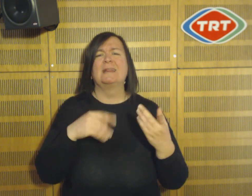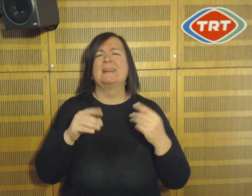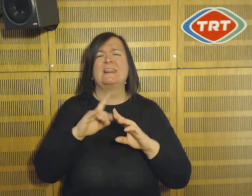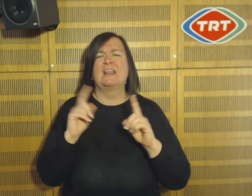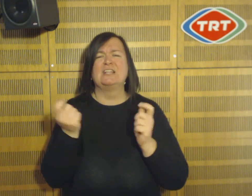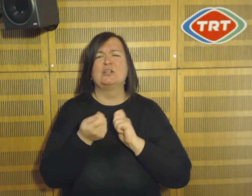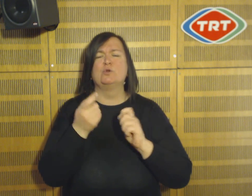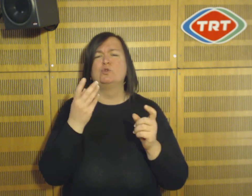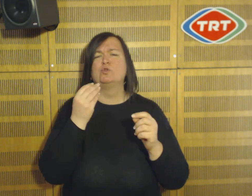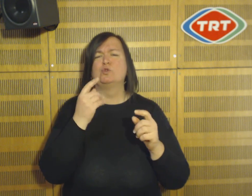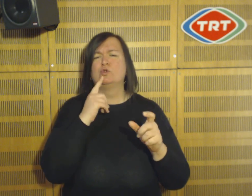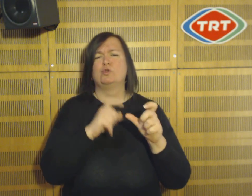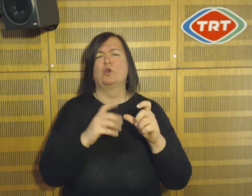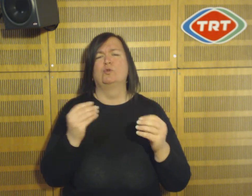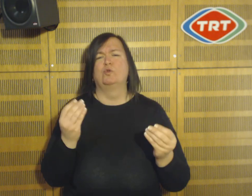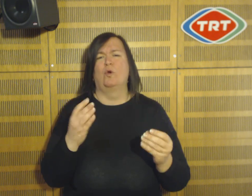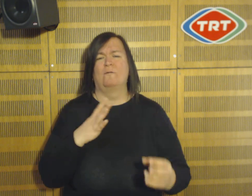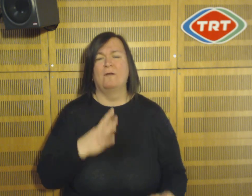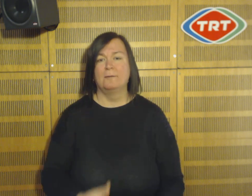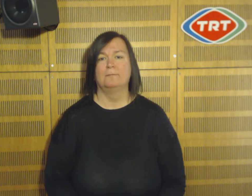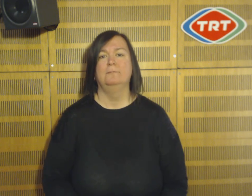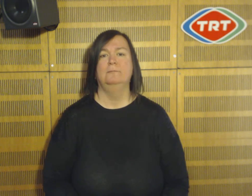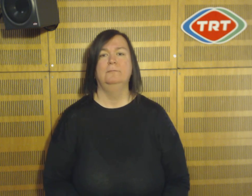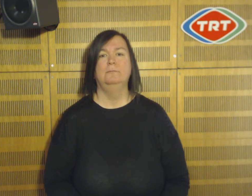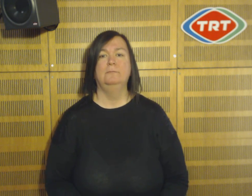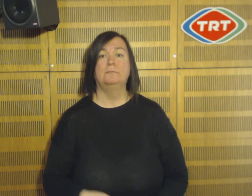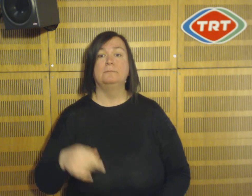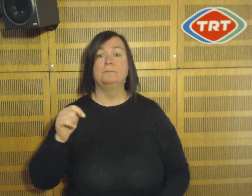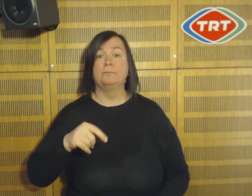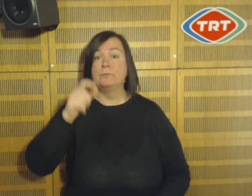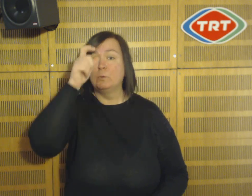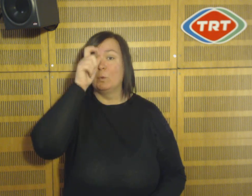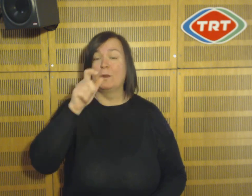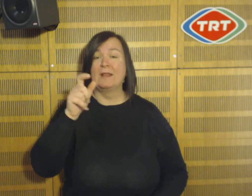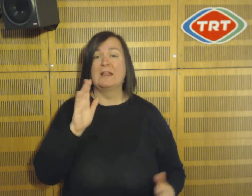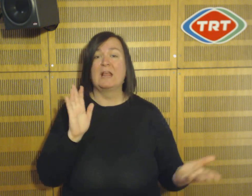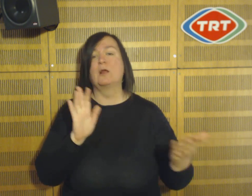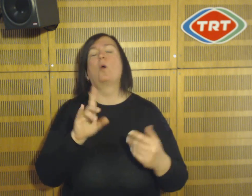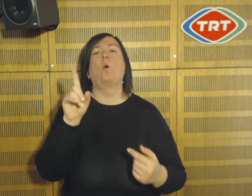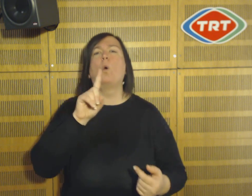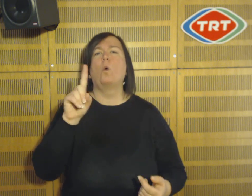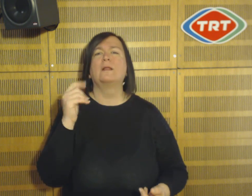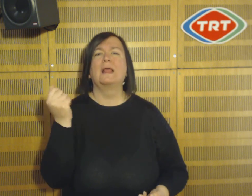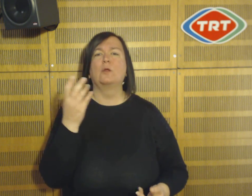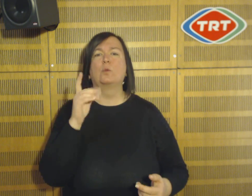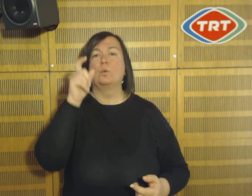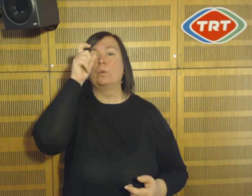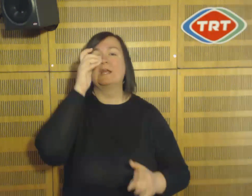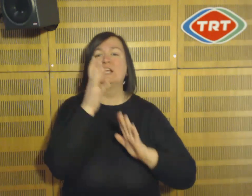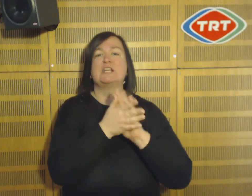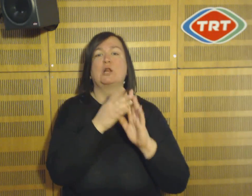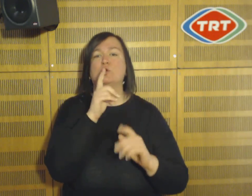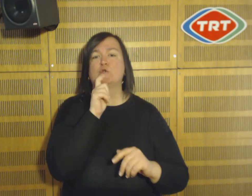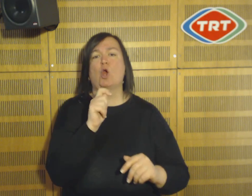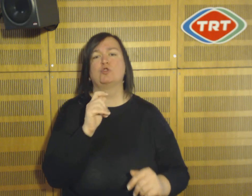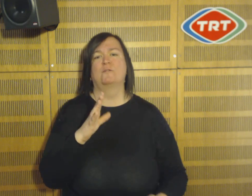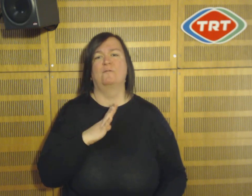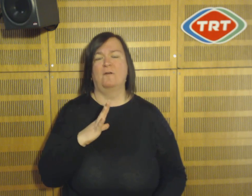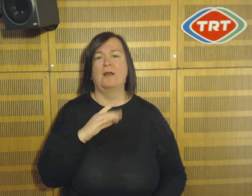Aslında birçok türden oluşmakta şu anda Türkiye'de yaklaşık 10'a yakın Türk işaret dili sözlüğü bulunmakta Bunlar